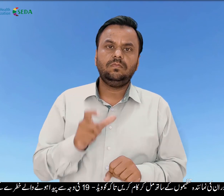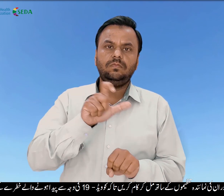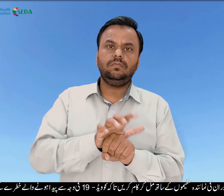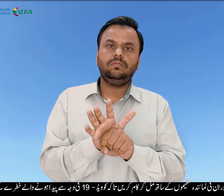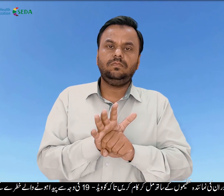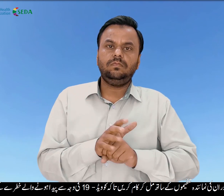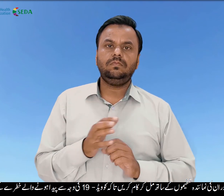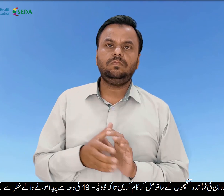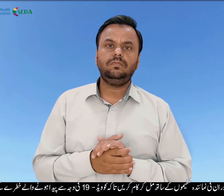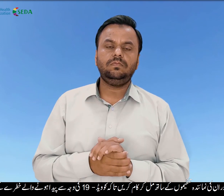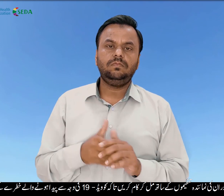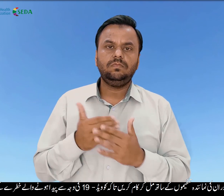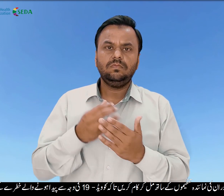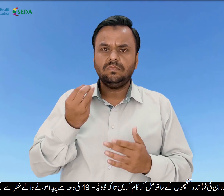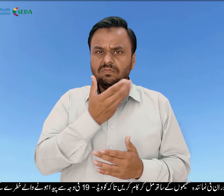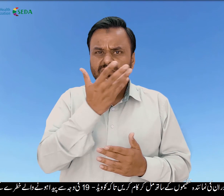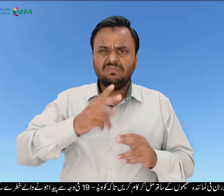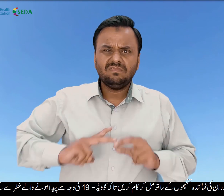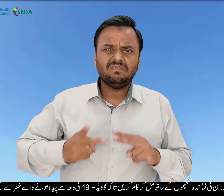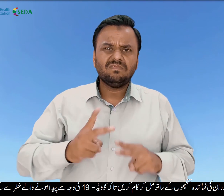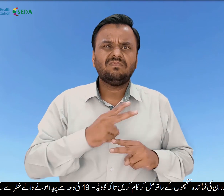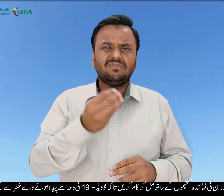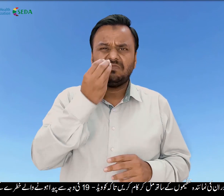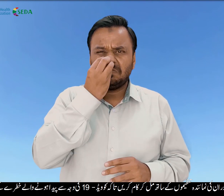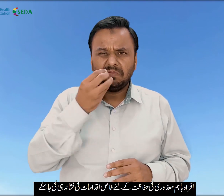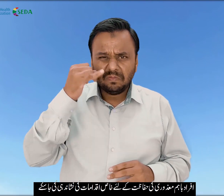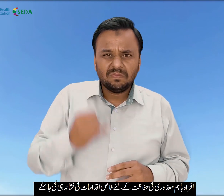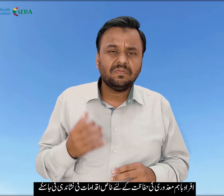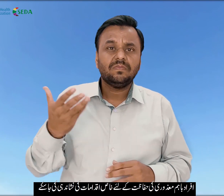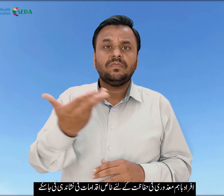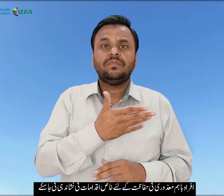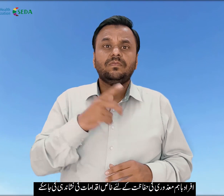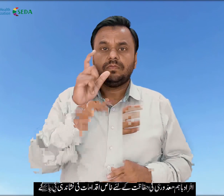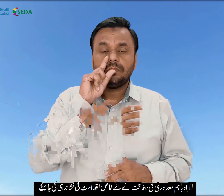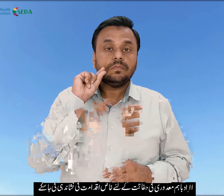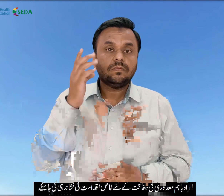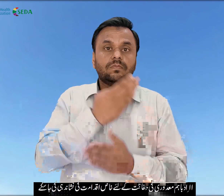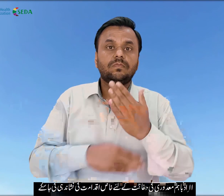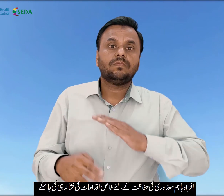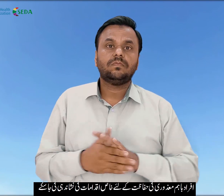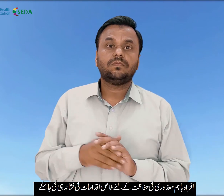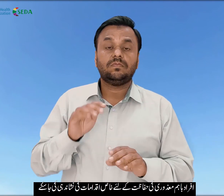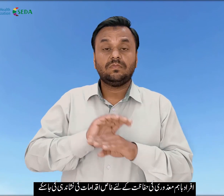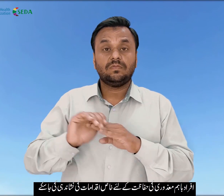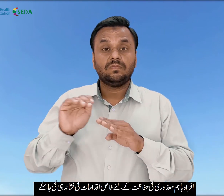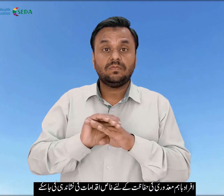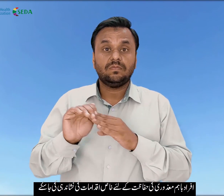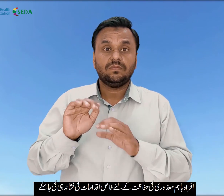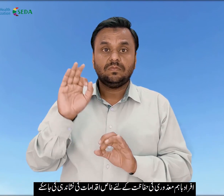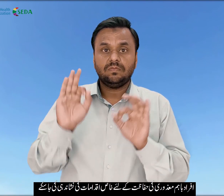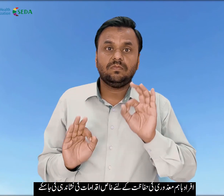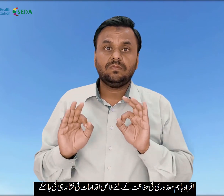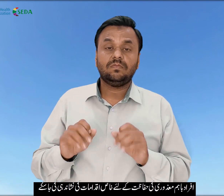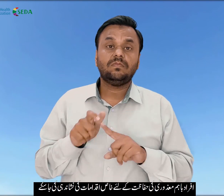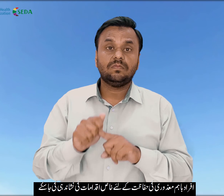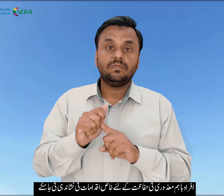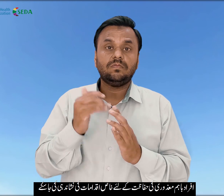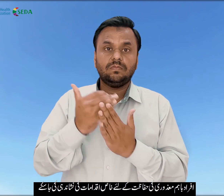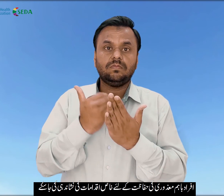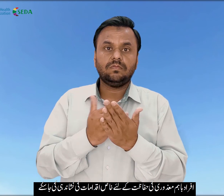وجہ سے پیدا ہونے والے خطرے کے دوران افراد بہم معذوری کی حفاظت کے لیے خاص اقدامات کی نشاندہی